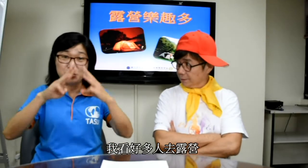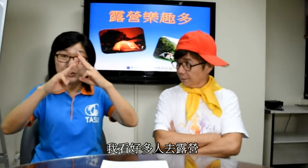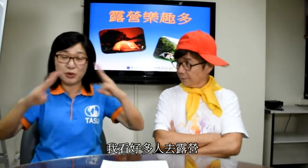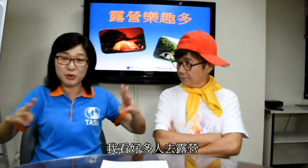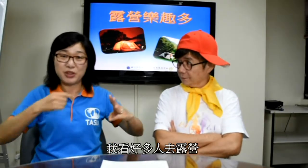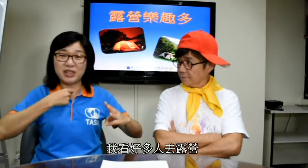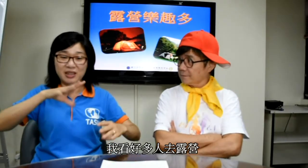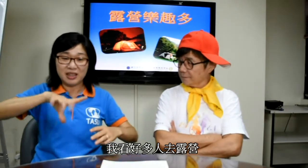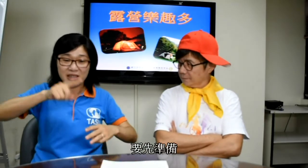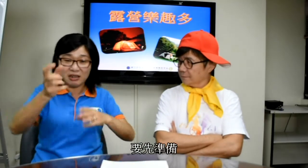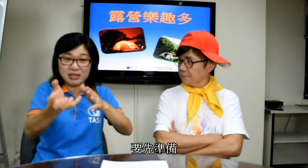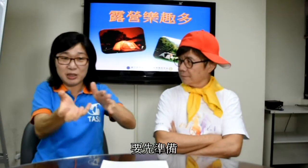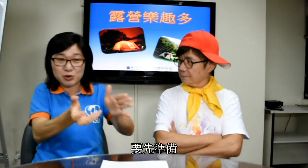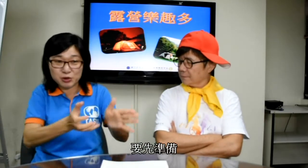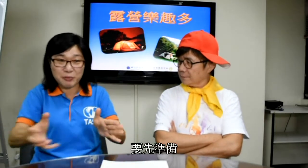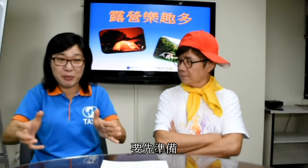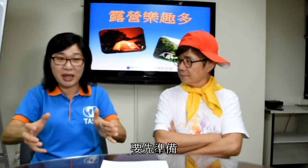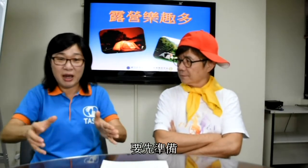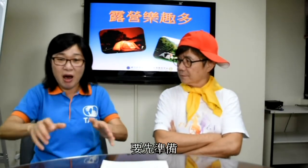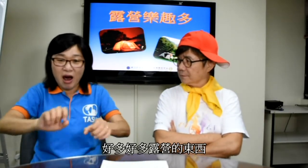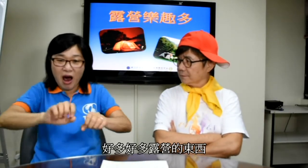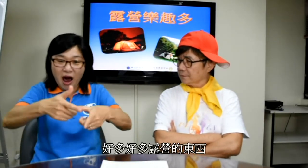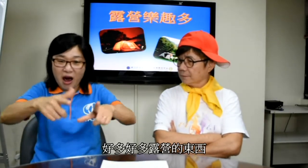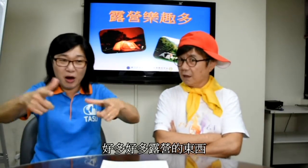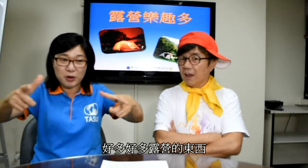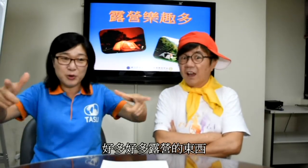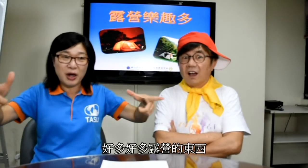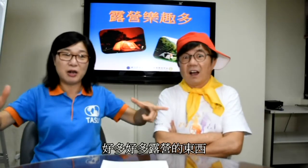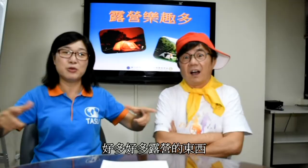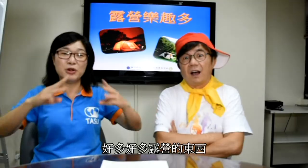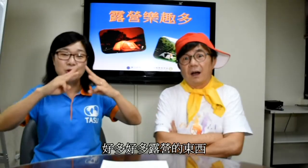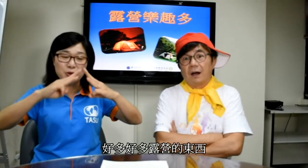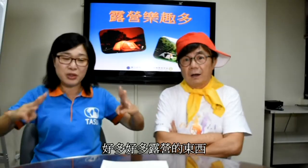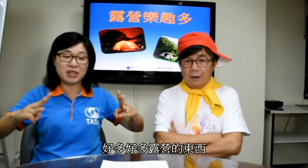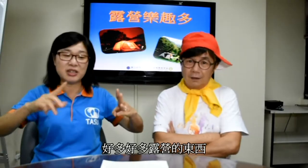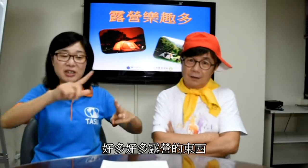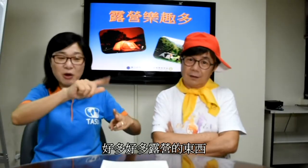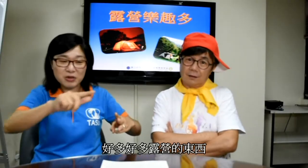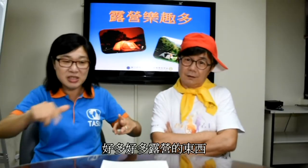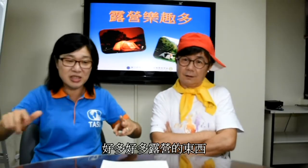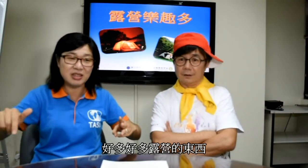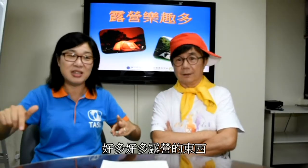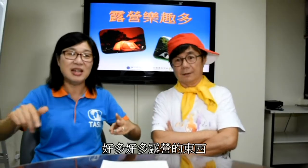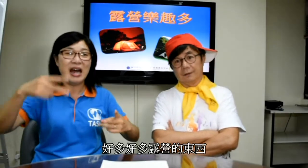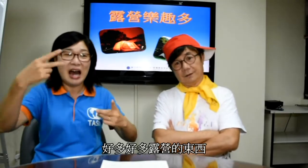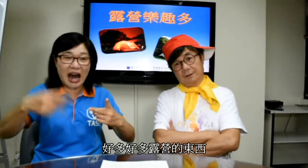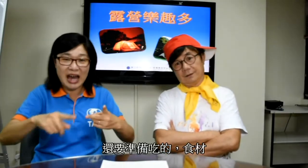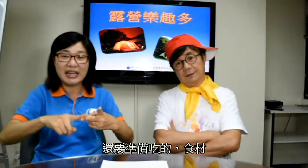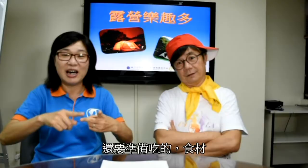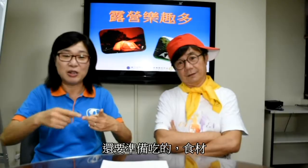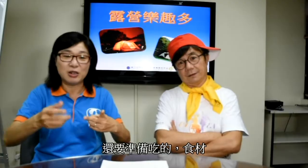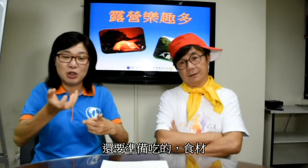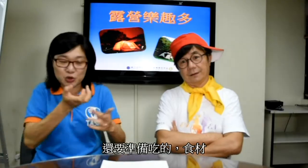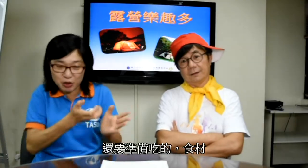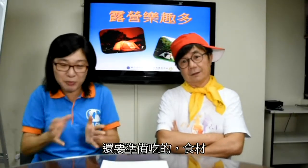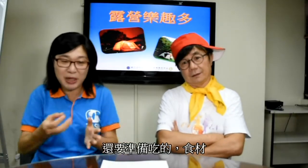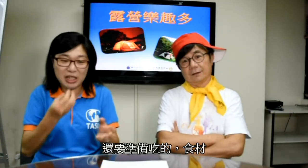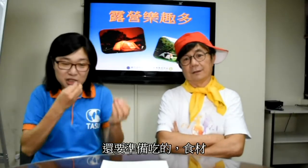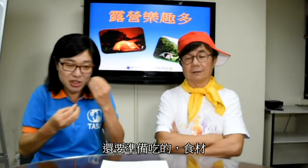露营，要先准备好多好多露营的东西，还要准备吃